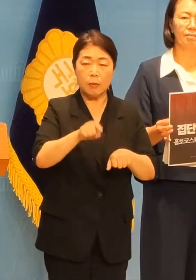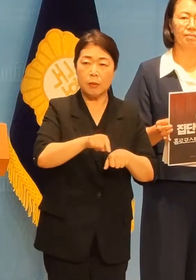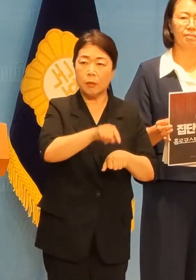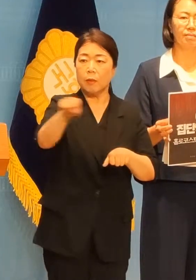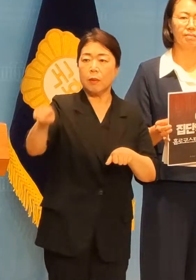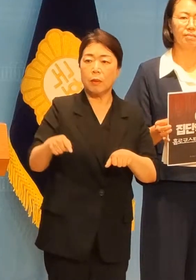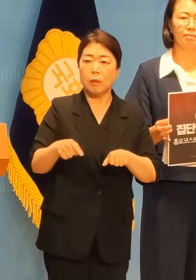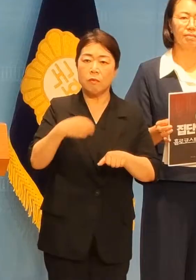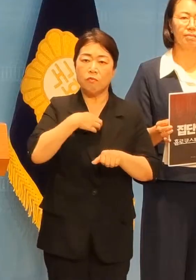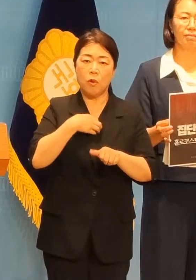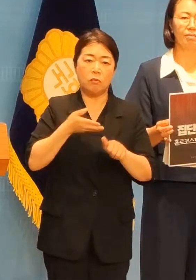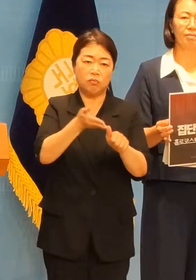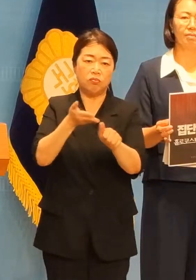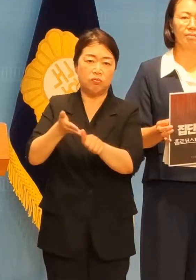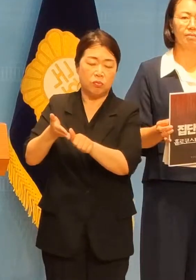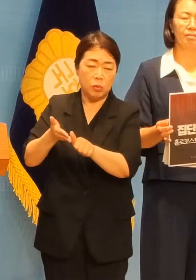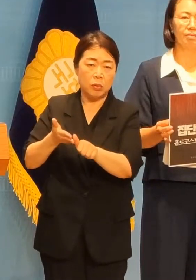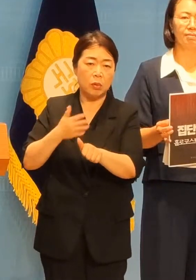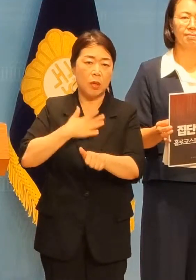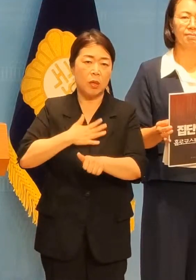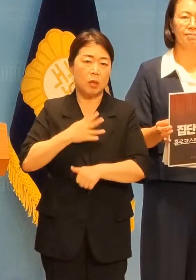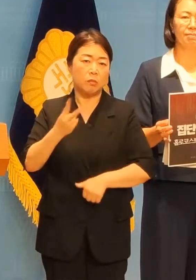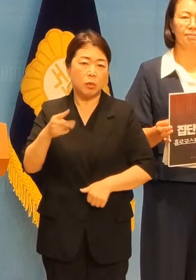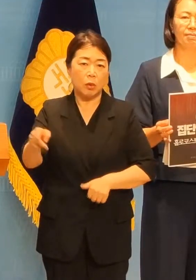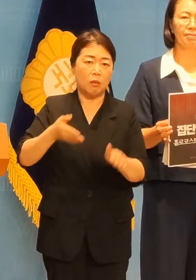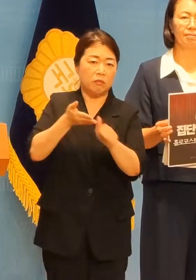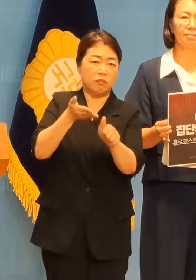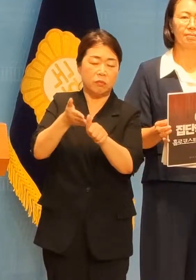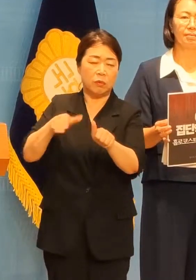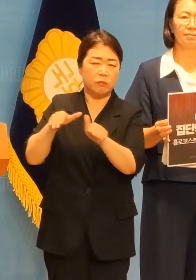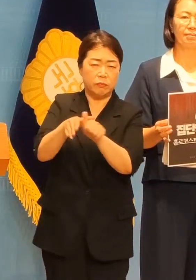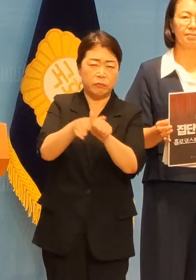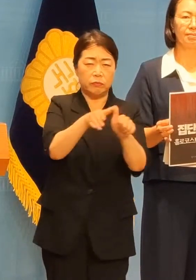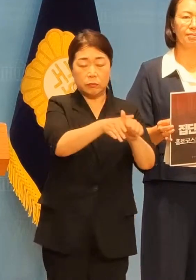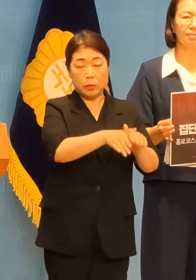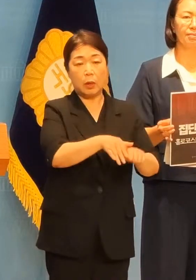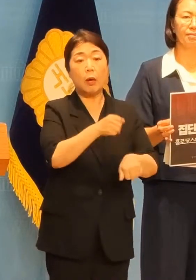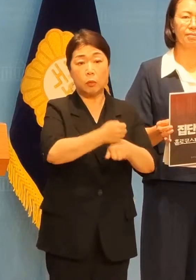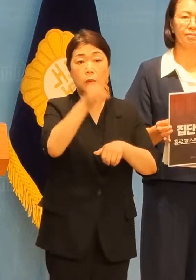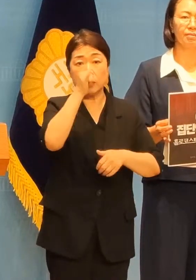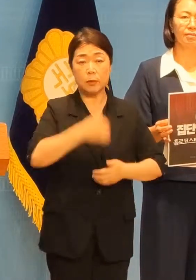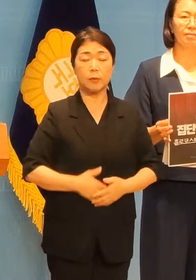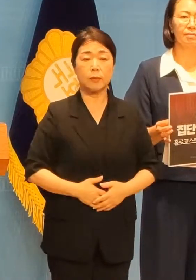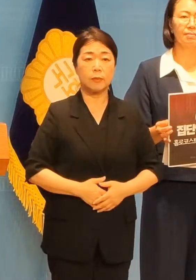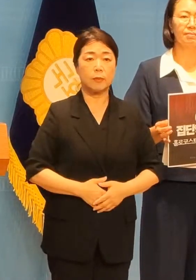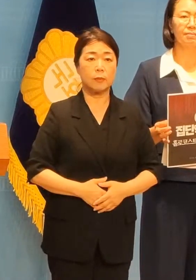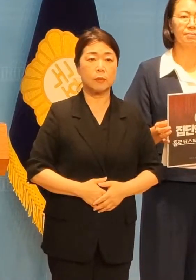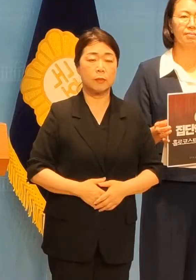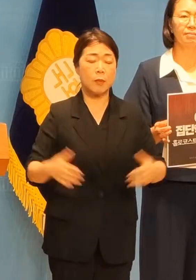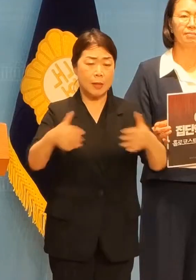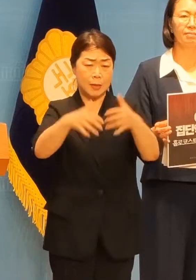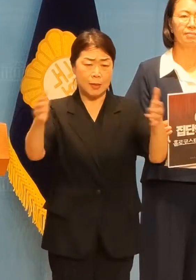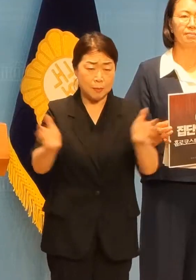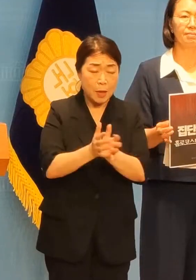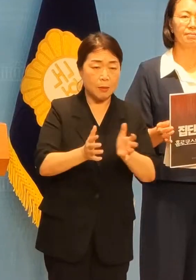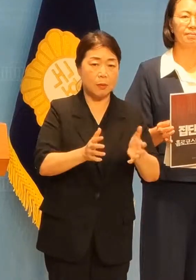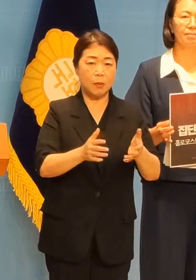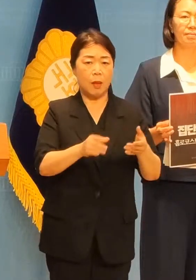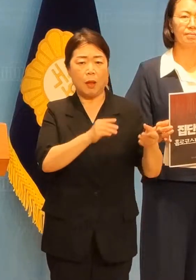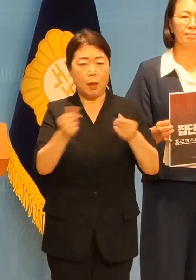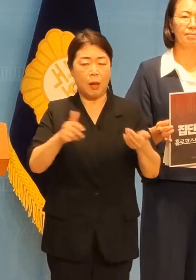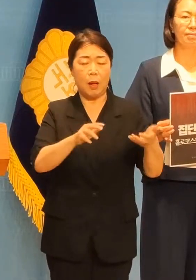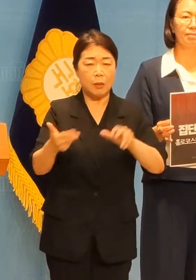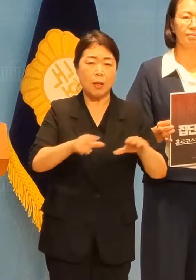위협하고 인도적 재앙을 일부러 만들고 있습니다. 집단 학살의 금지는 국제법상